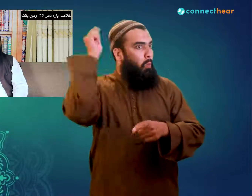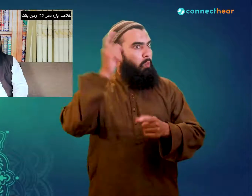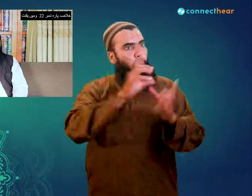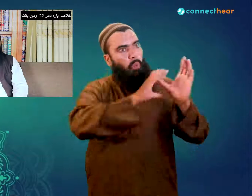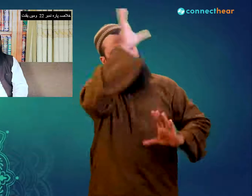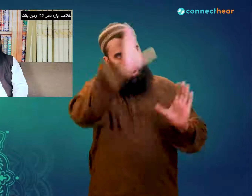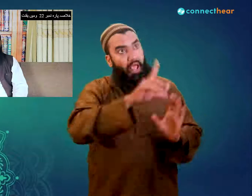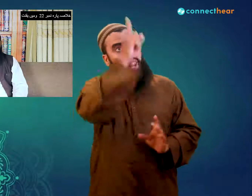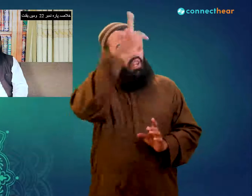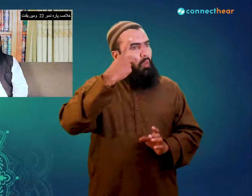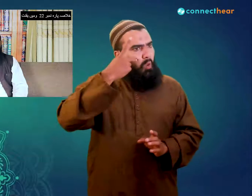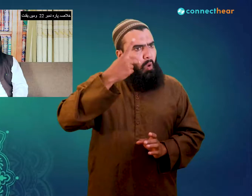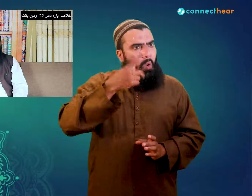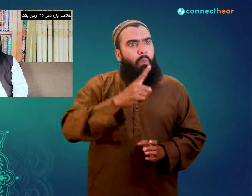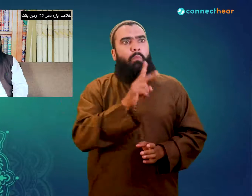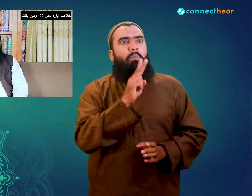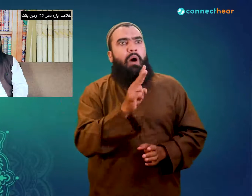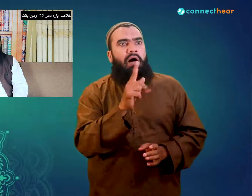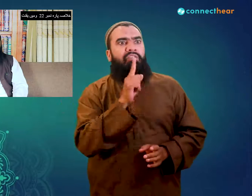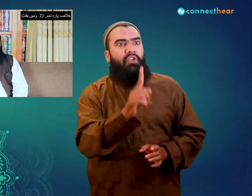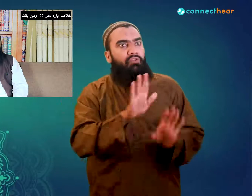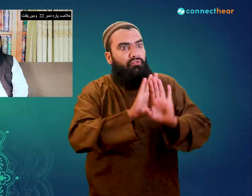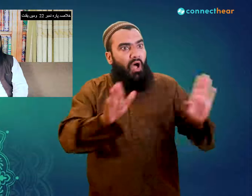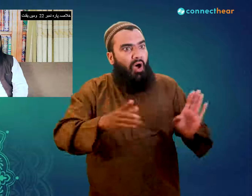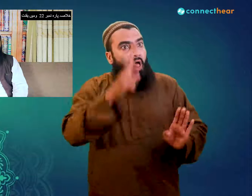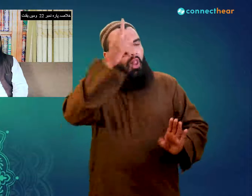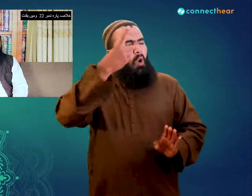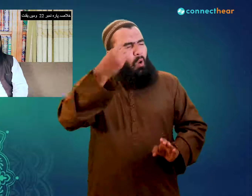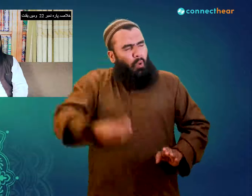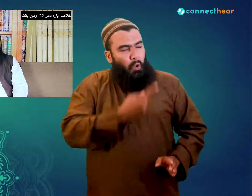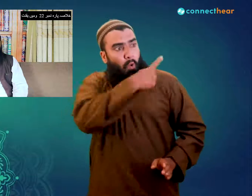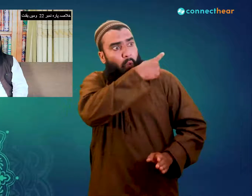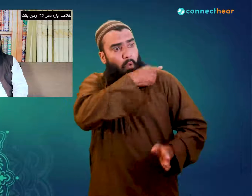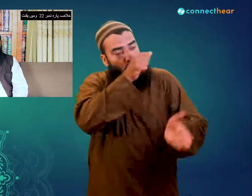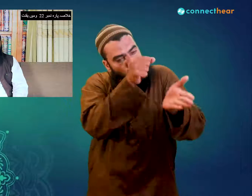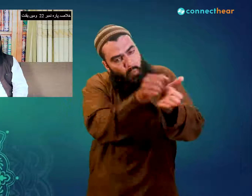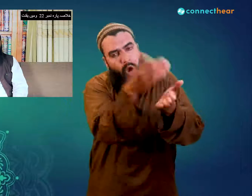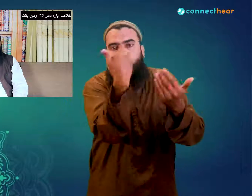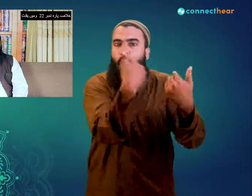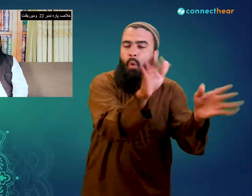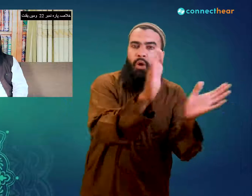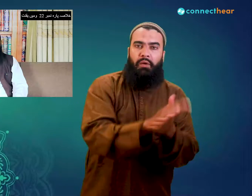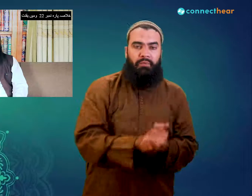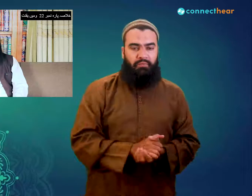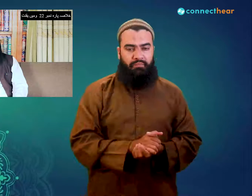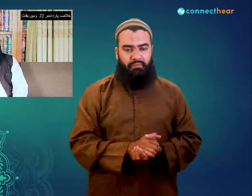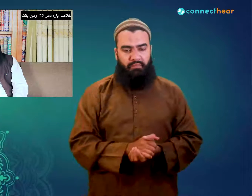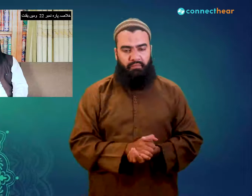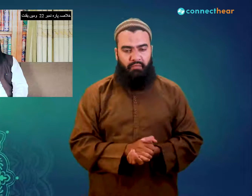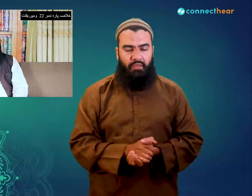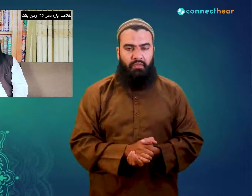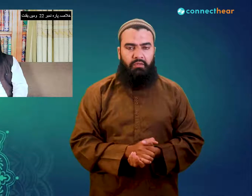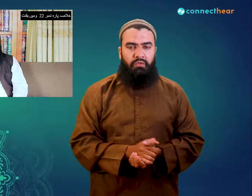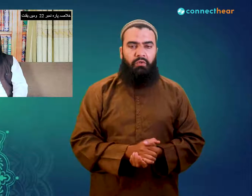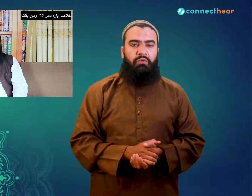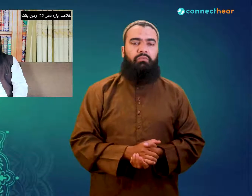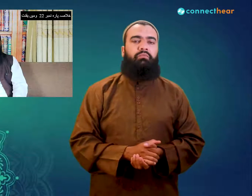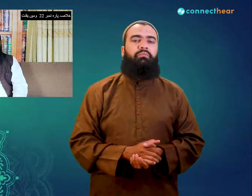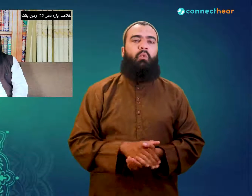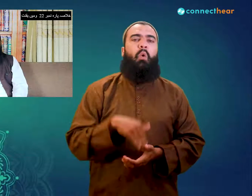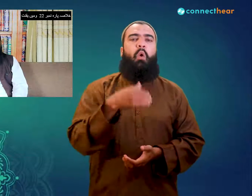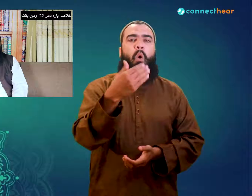تمہارے گناہوں کی بخشش ہو جائے گی۔ ومن یطع اللہ ورسولہ فقد فاز فوزا عظیما، اور جو